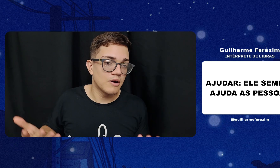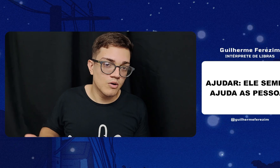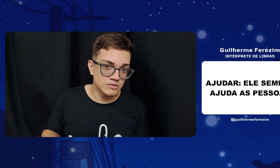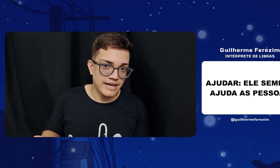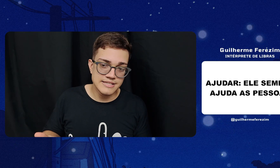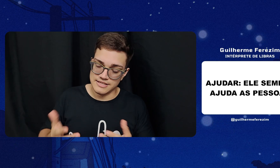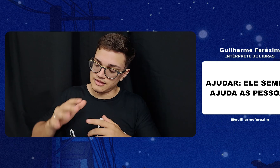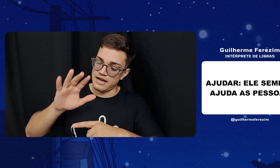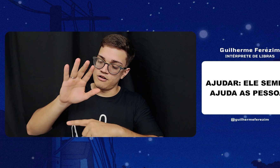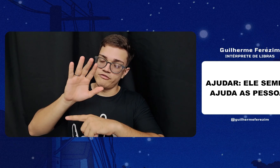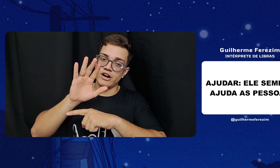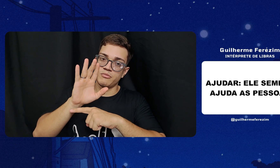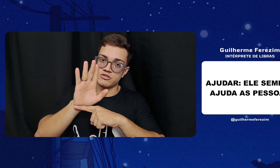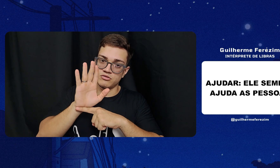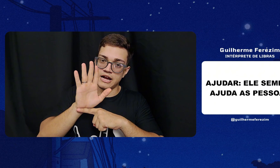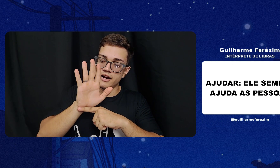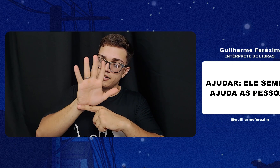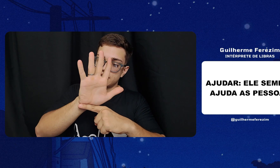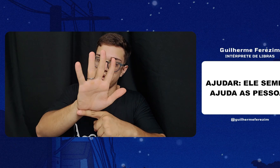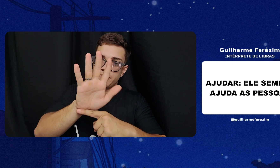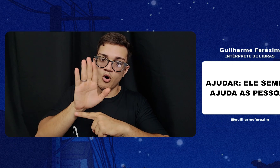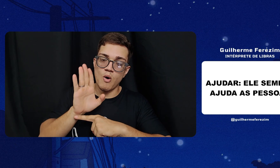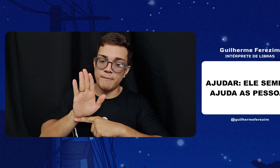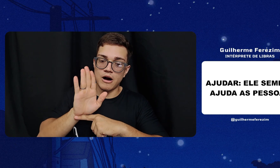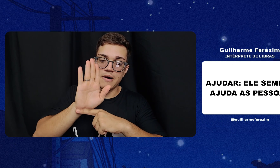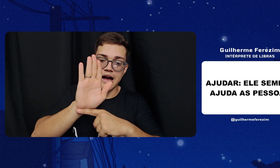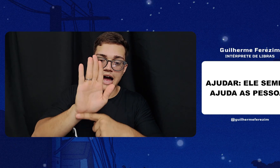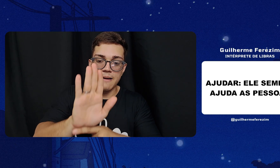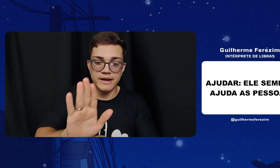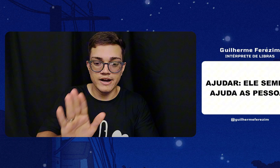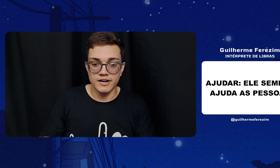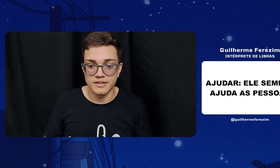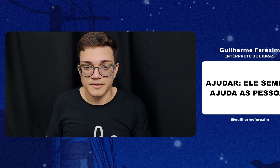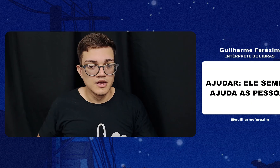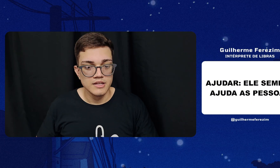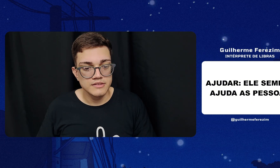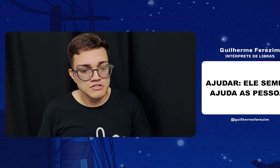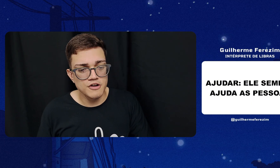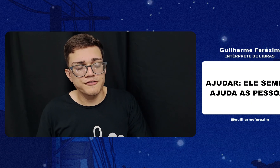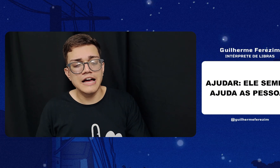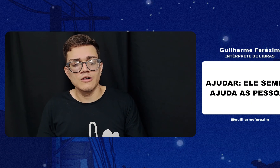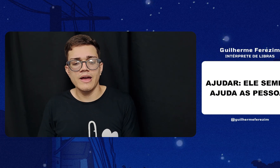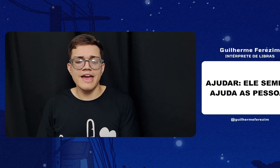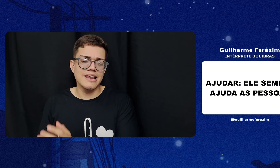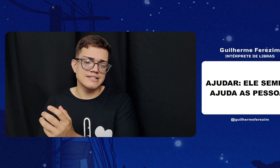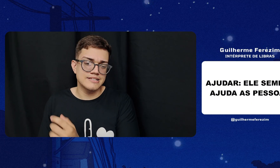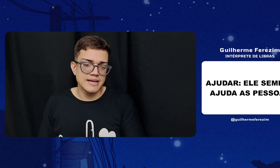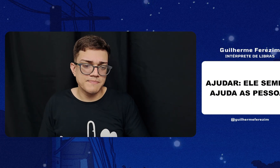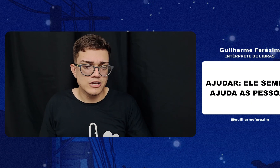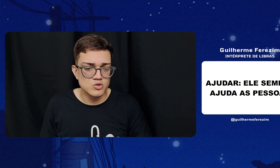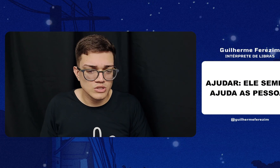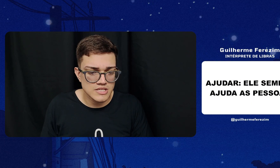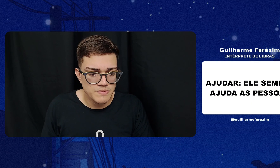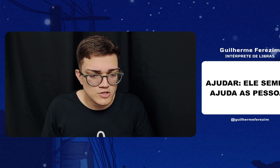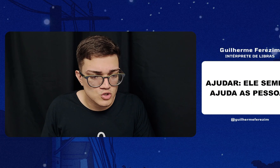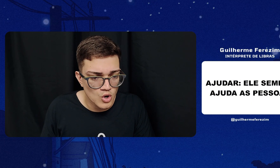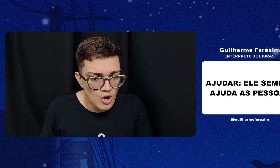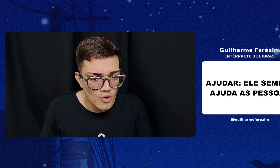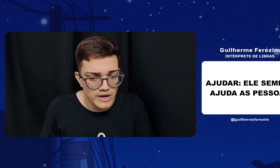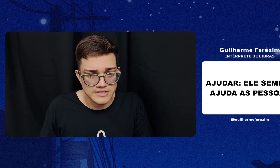não acontece, tá? O verbo ajudar sempre com a palma aberta. Então, se eu falo, ele sempre ajuda